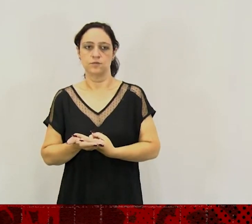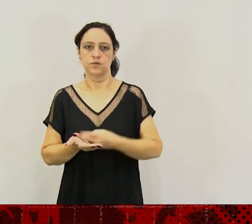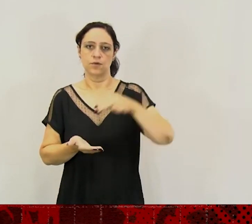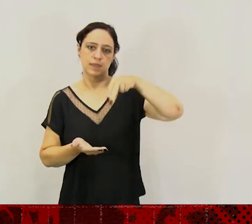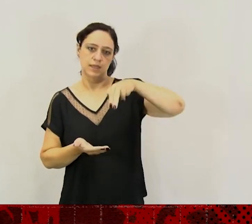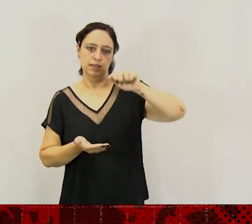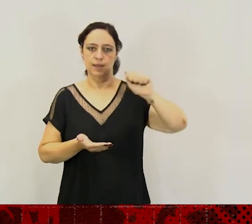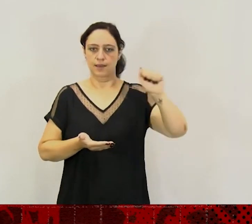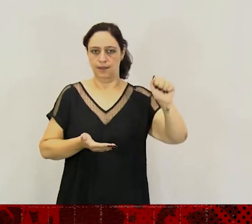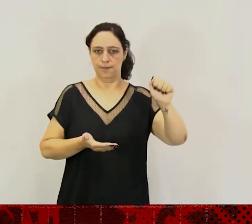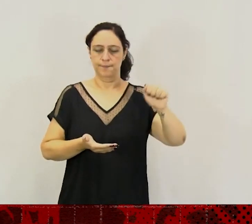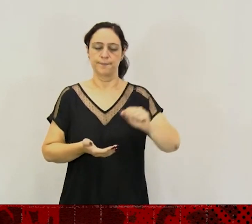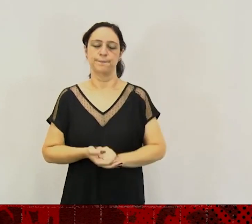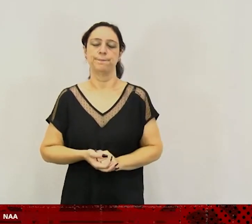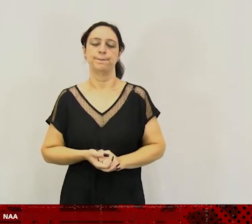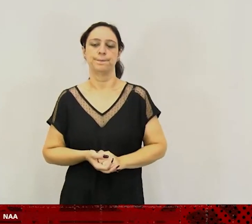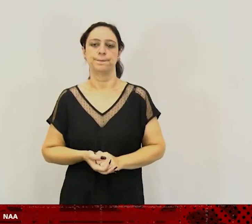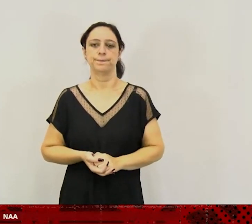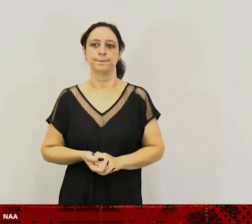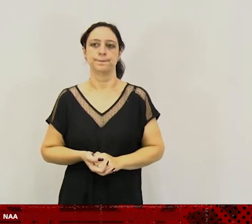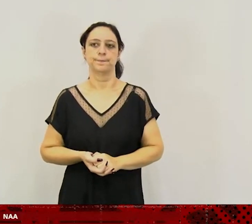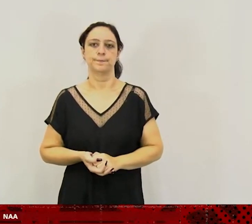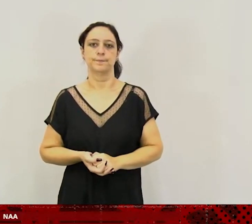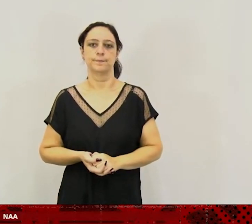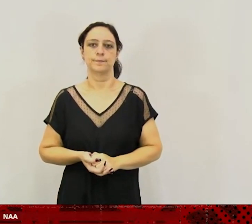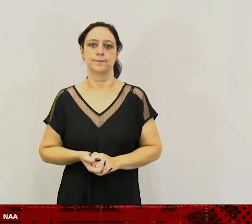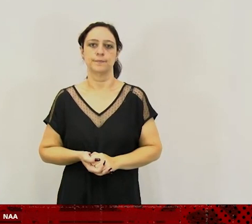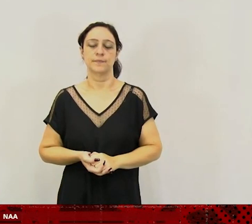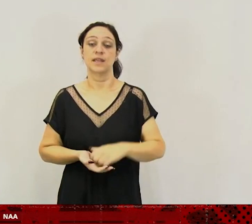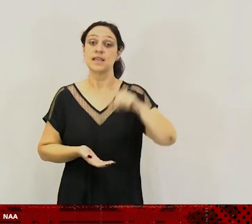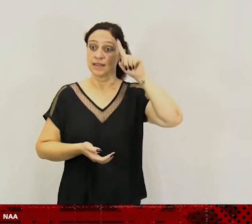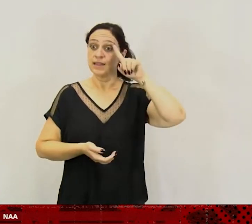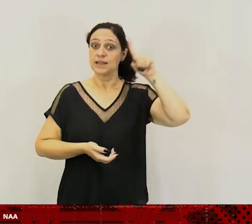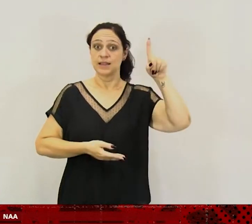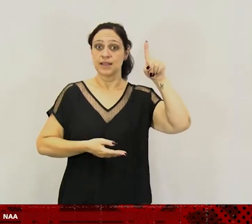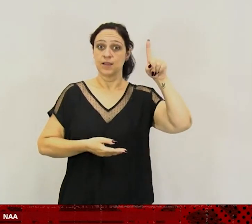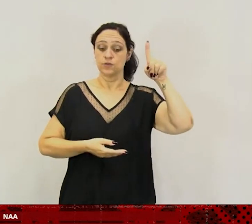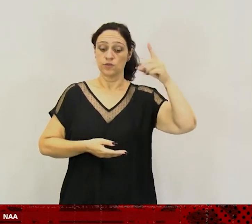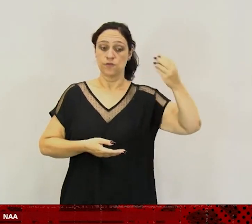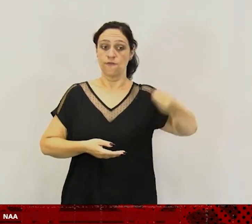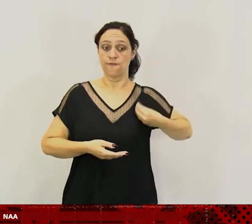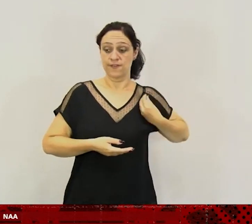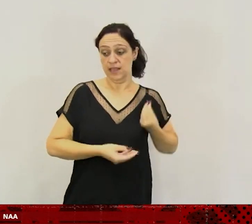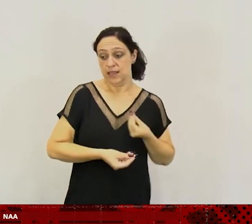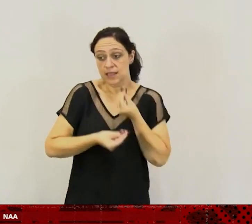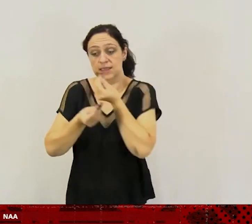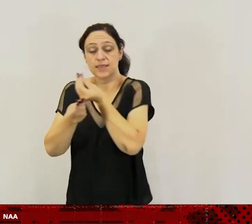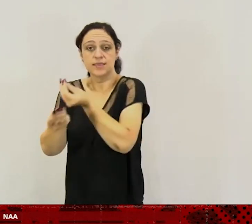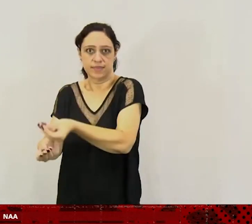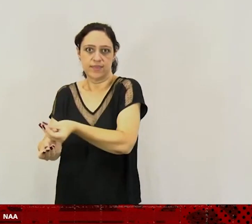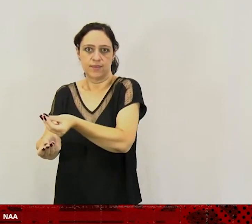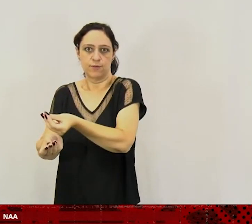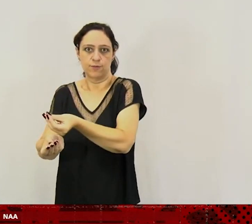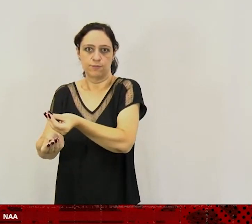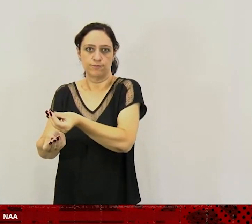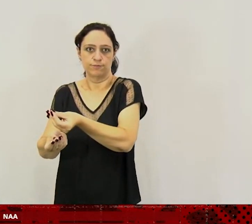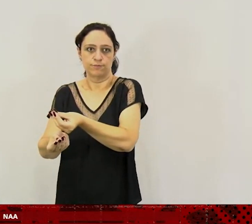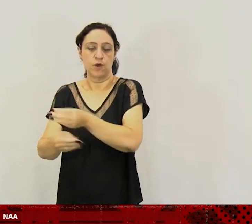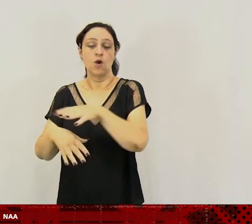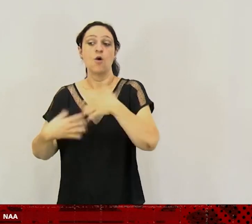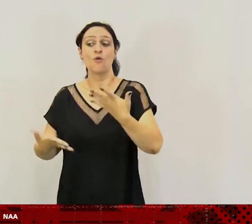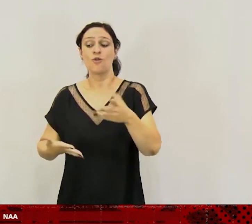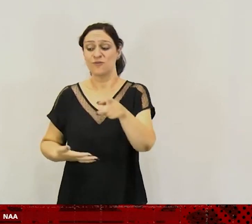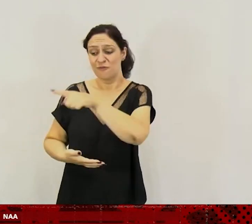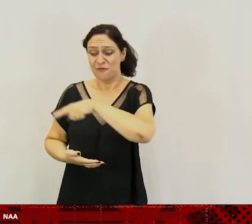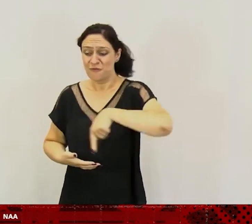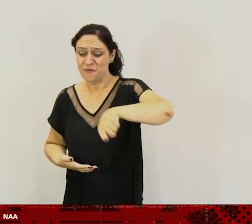NAA. Ele lhes deu vida quando vocês